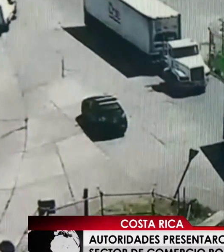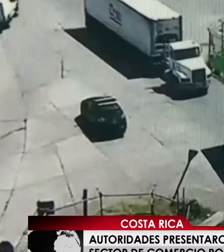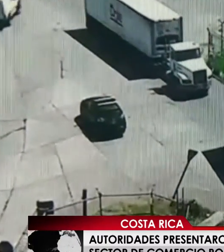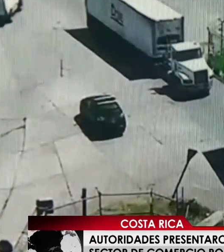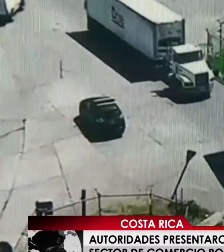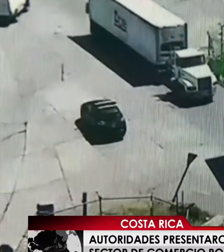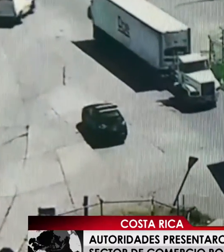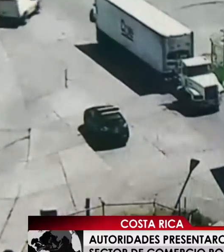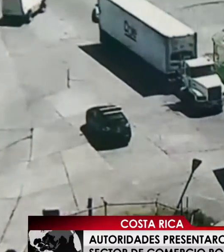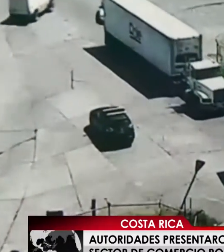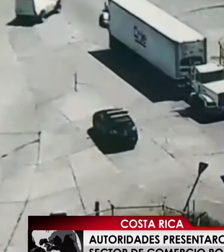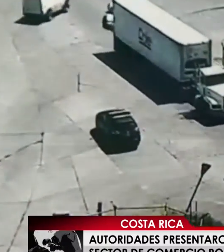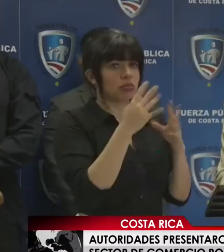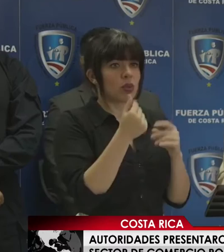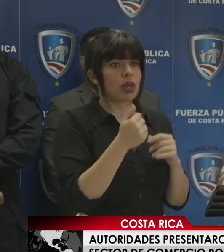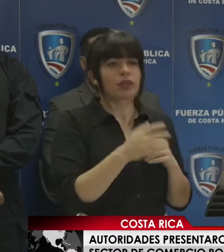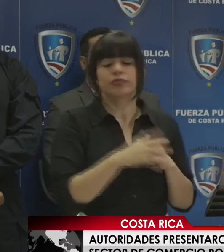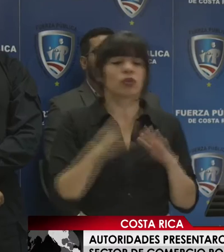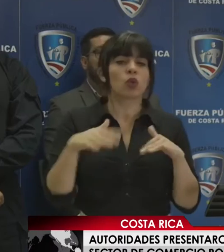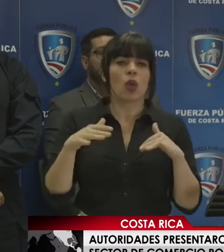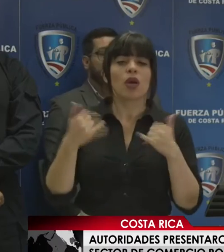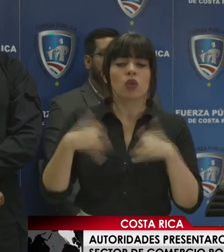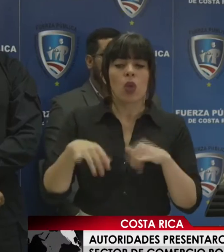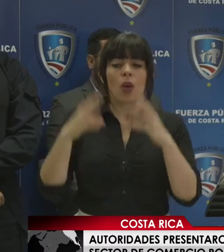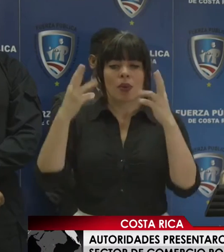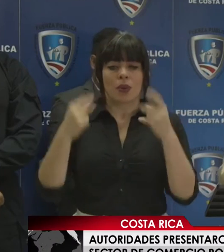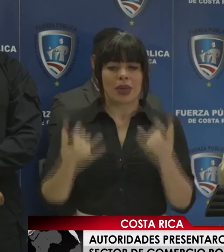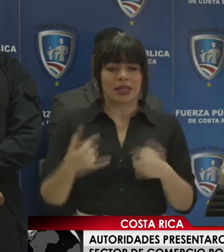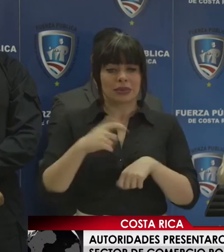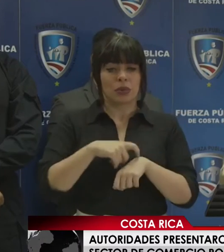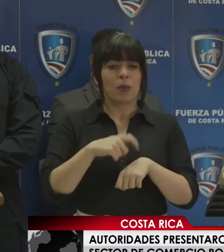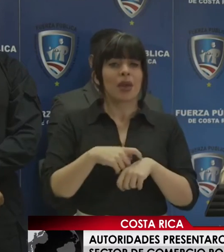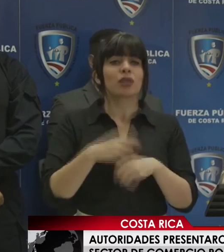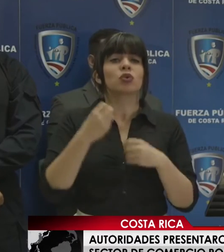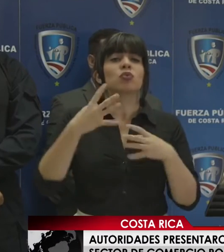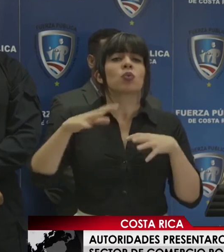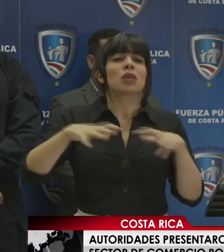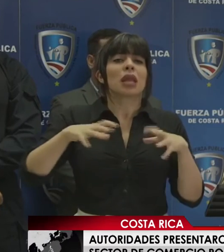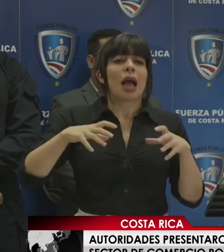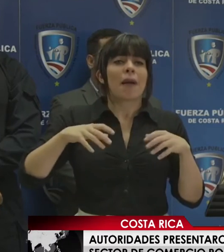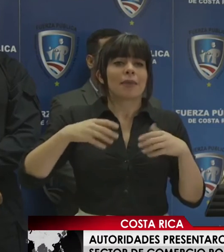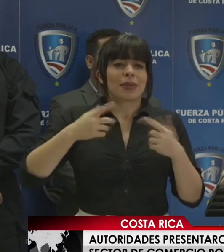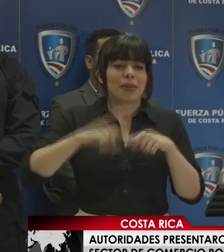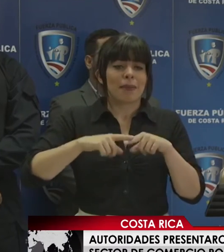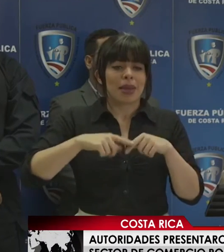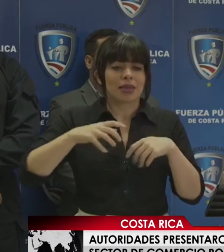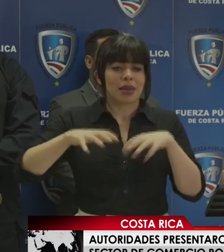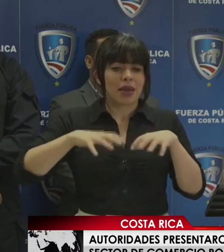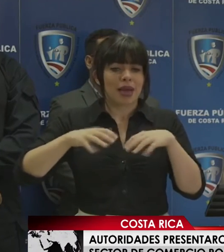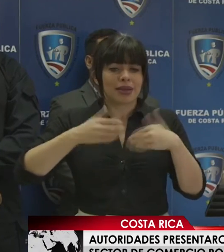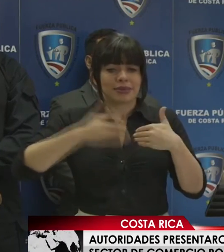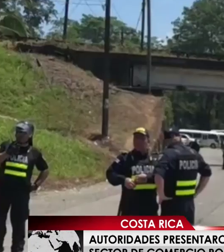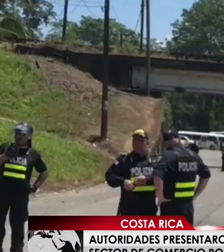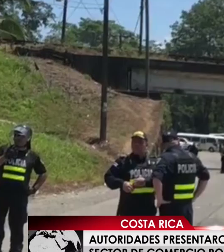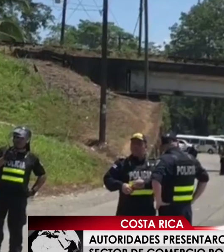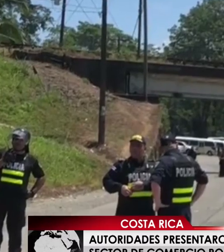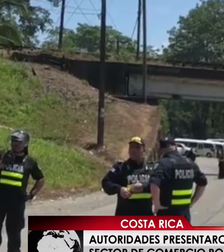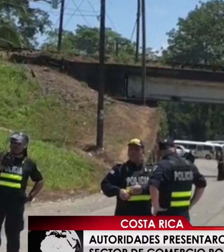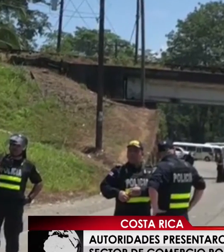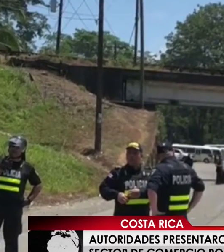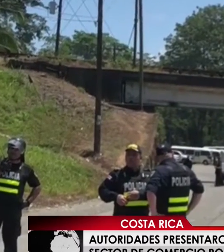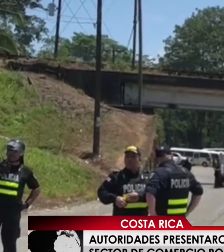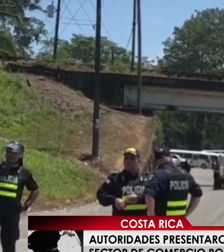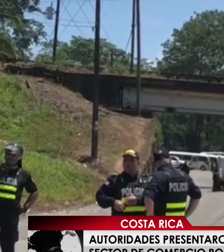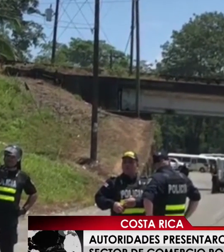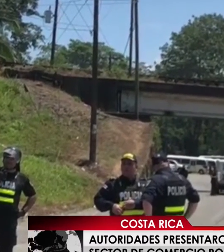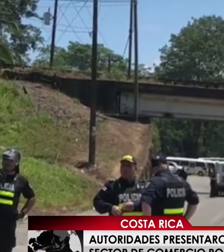¿No se tiene un estimado todavía? No, se está cuantificando en estos momentos. Es algo muy dinámico, de hecho. Es así como cambia la